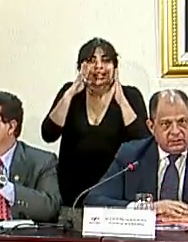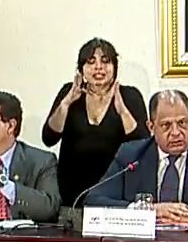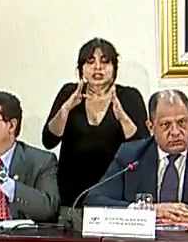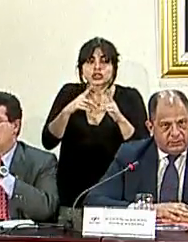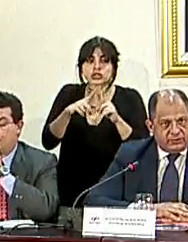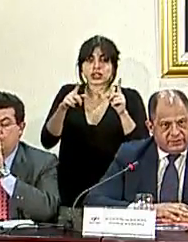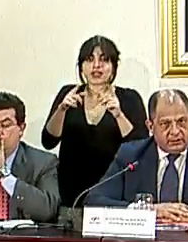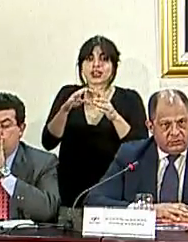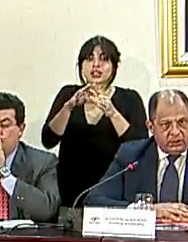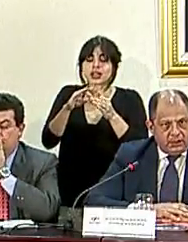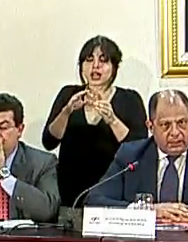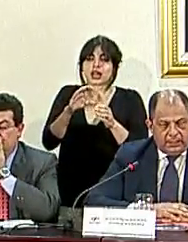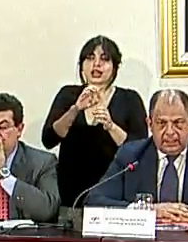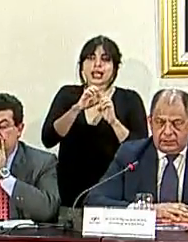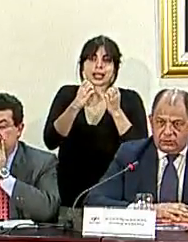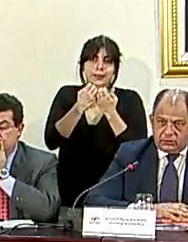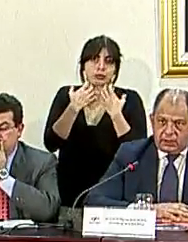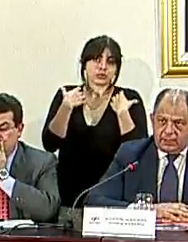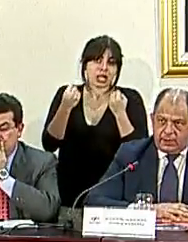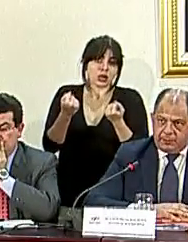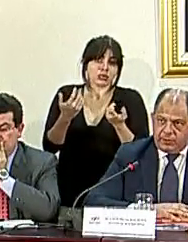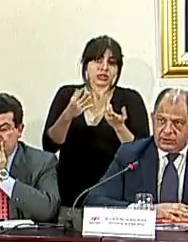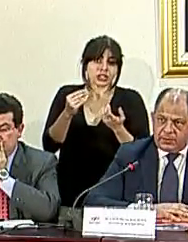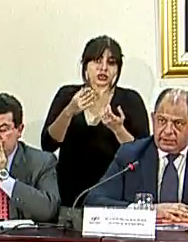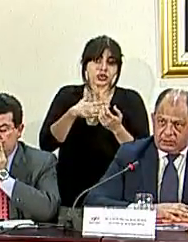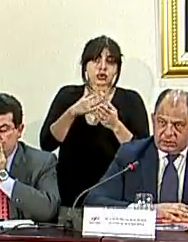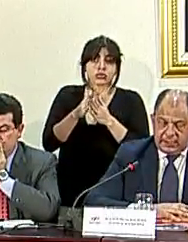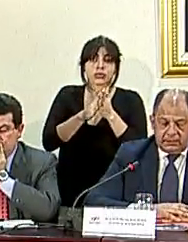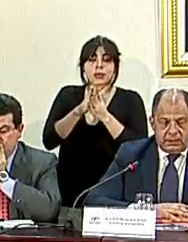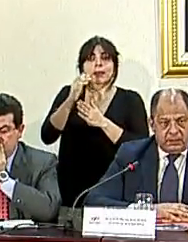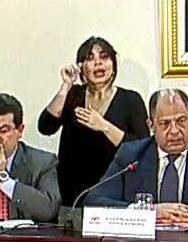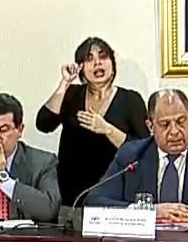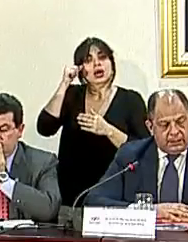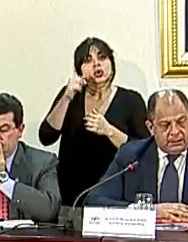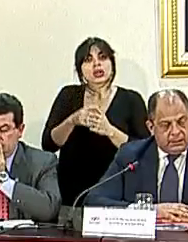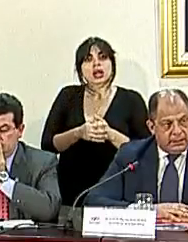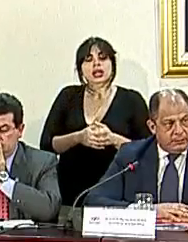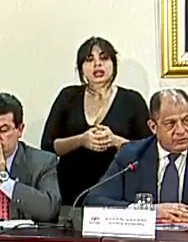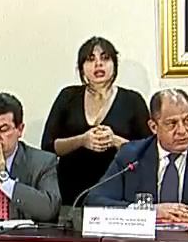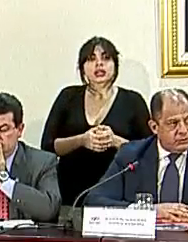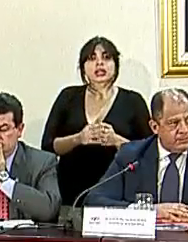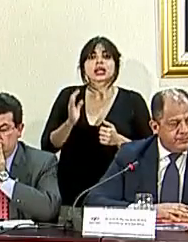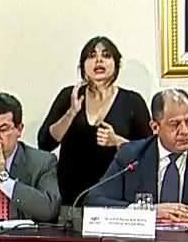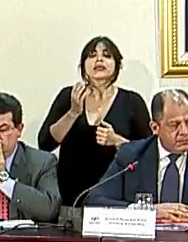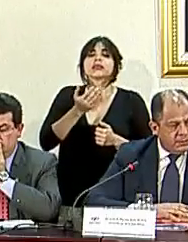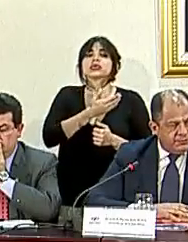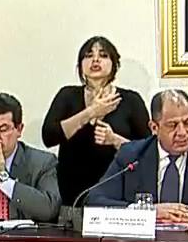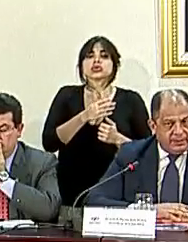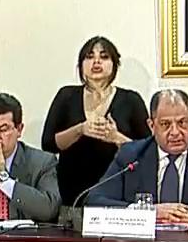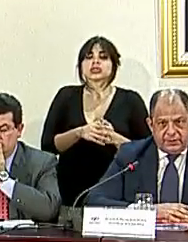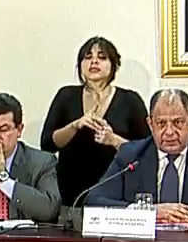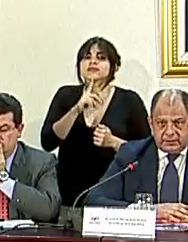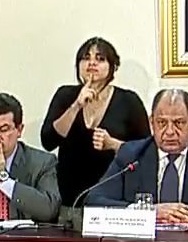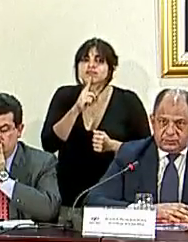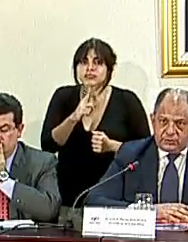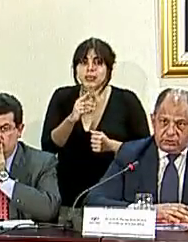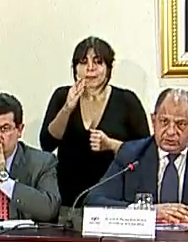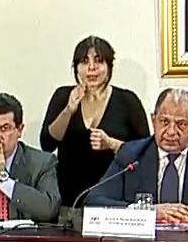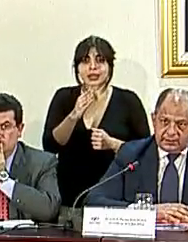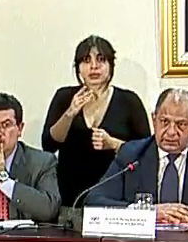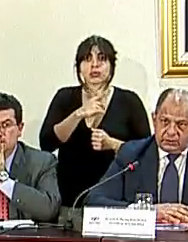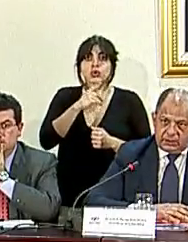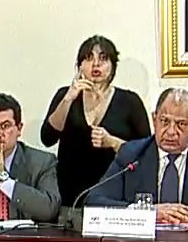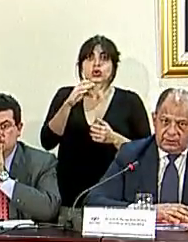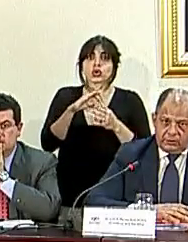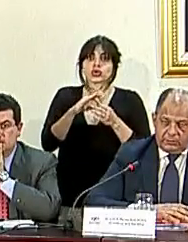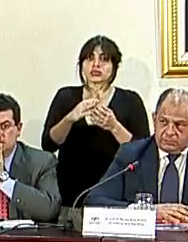particular de los cuerpos de salud. Y yo aprovecho para recordar que hemos sido realmente bendecidos por Dios